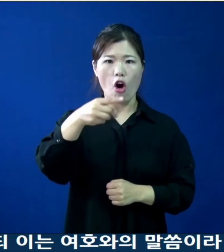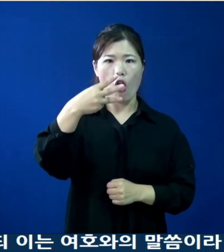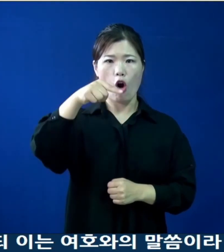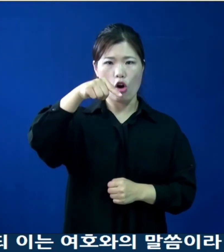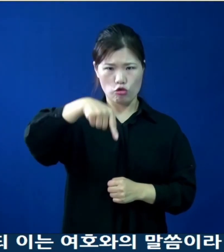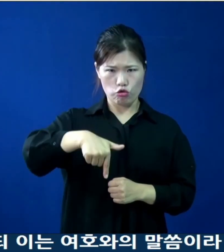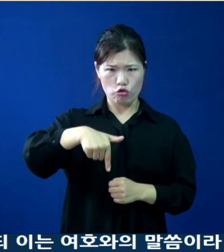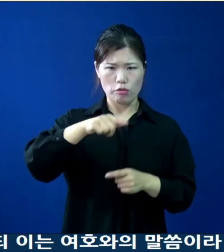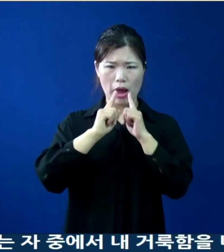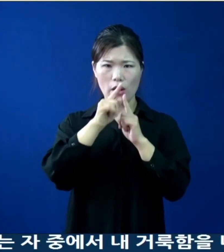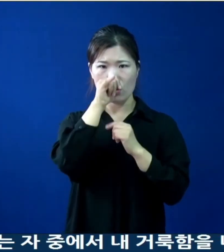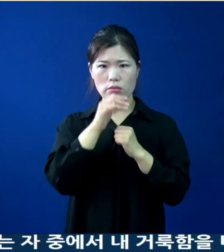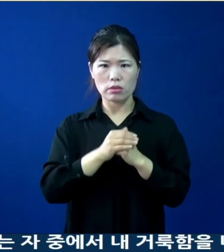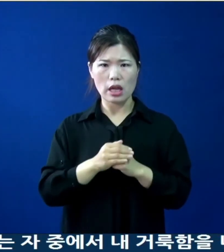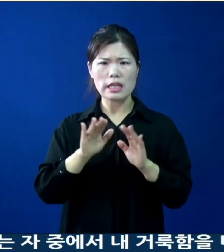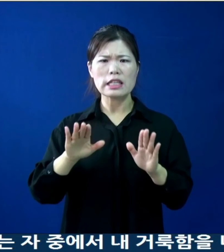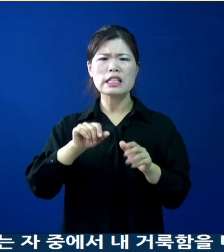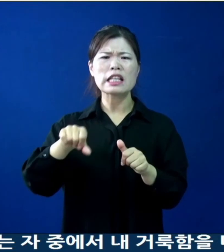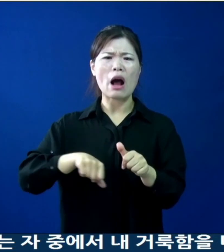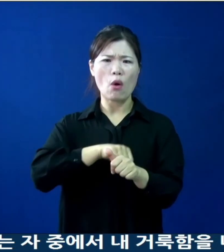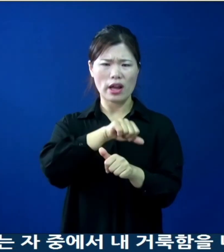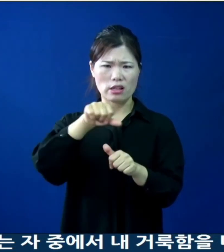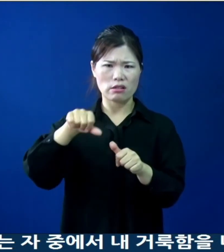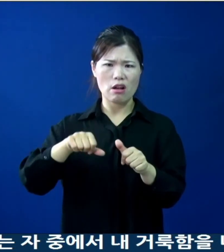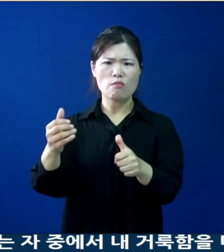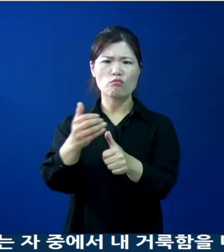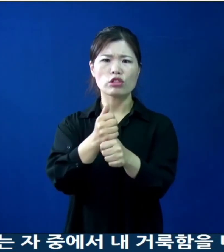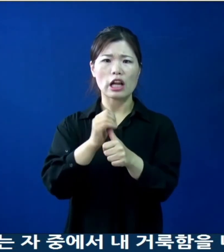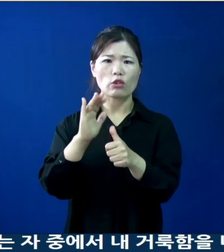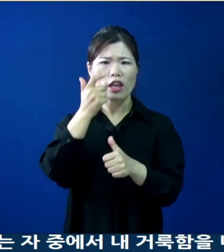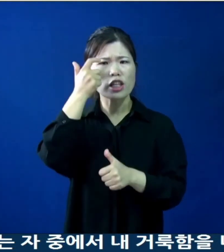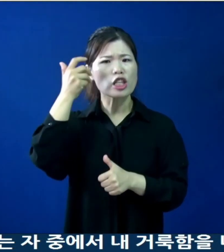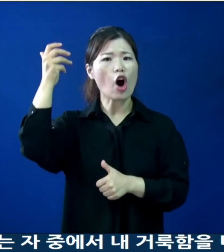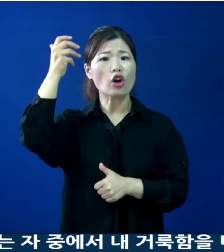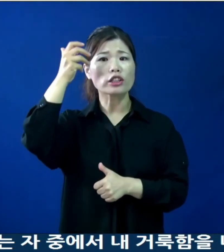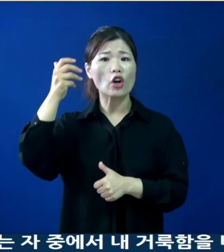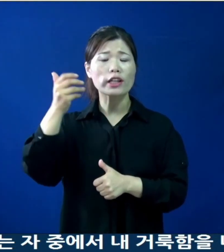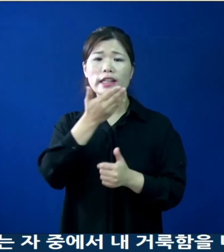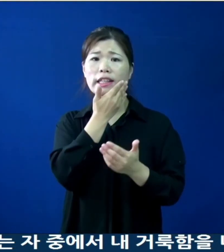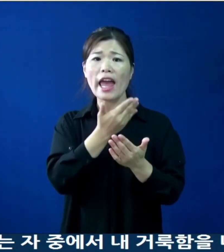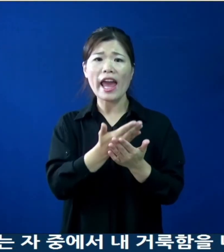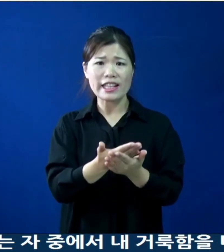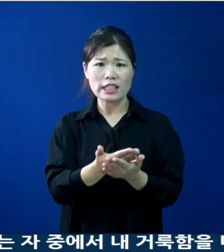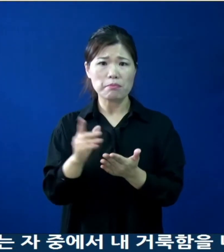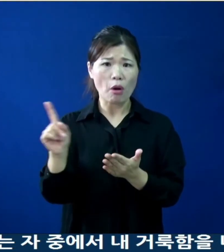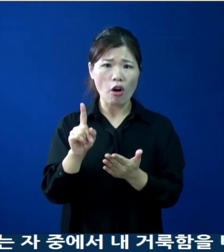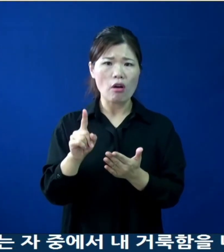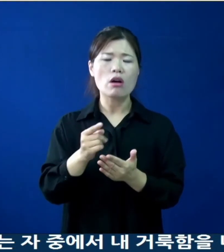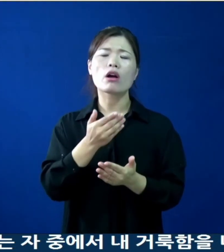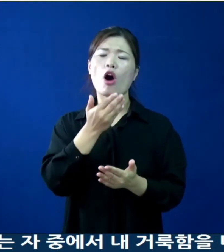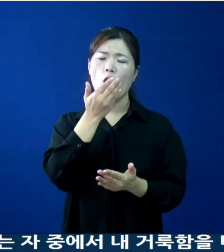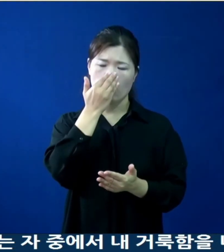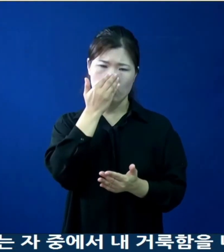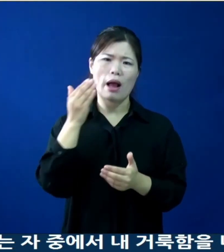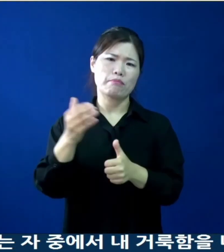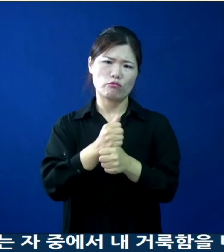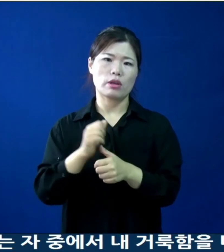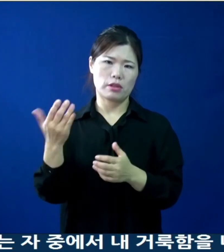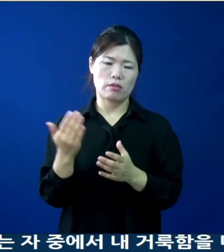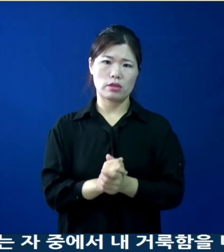이 상황에서 정말 붙들어야 될 영적인 핵심은 거룩함이라는 겁니다. 사랑하는 여러분,